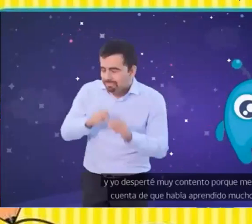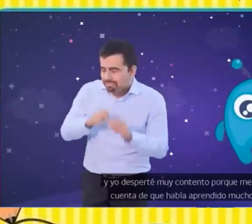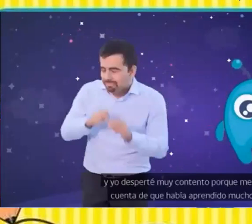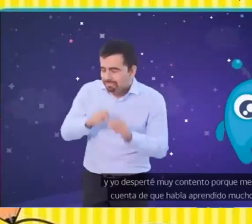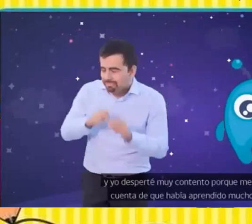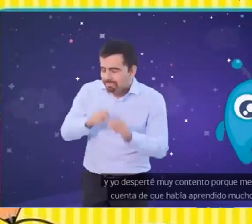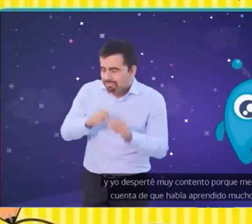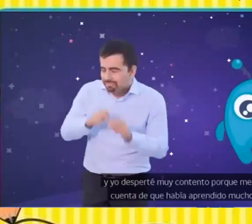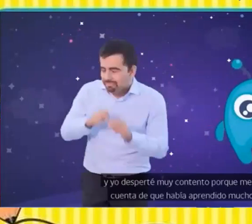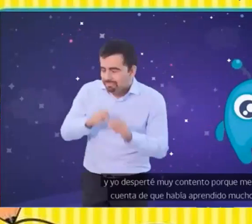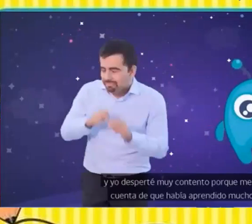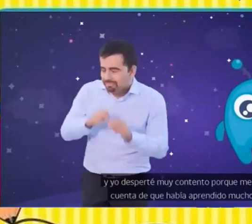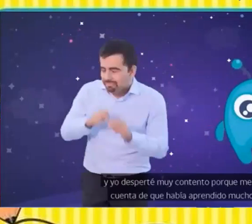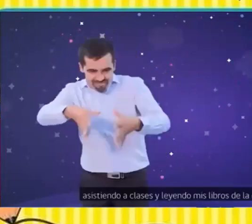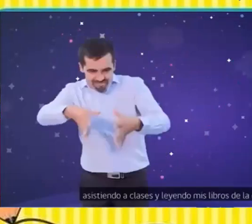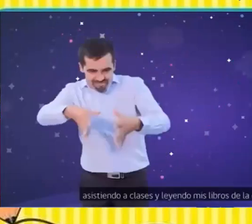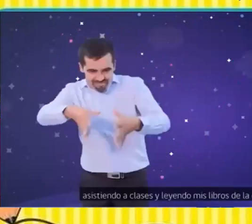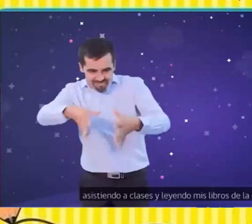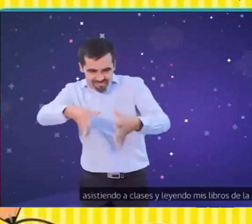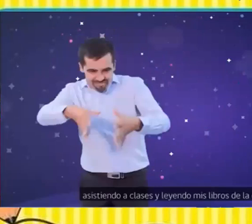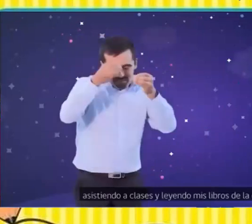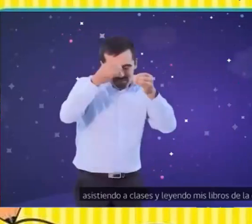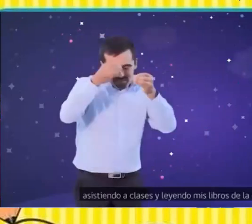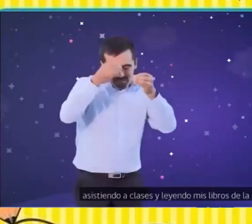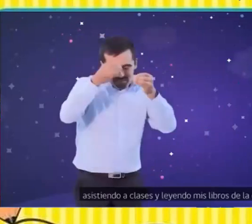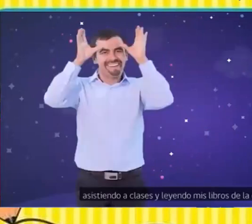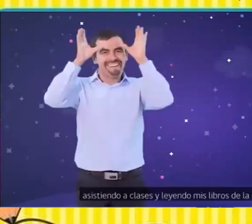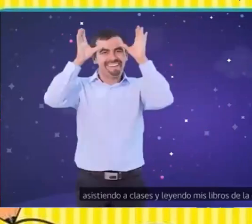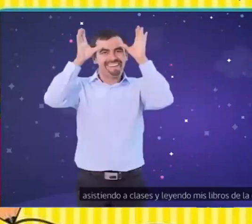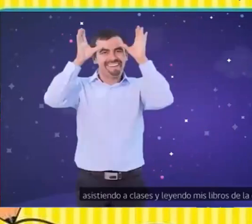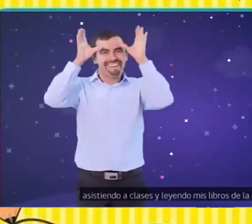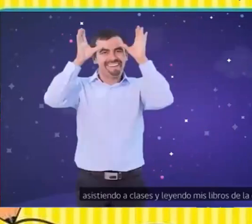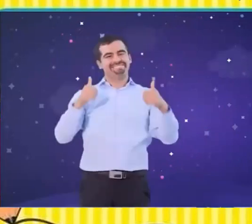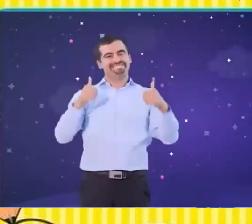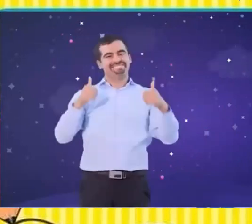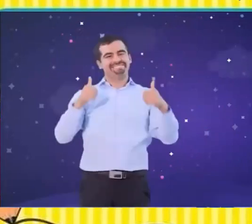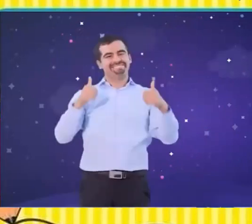había aprendido mucho asistiendo a clases y leyendo mis libros de la escuela.